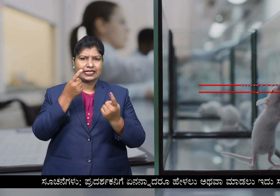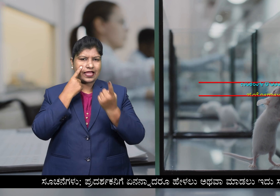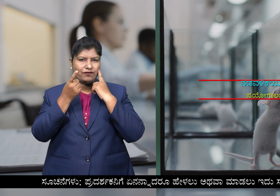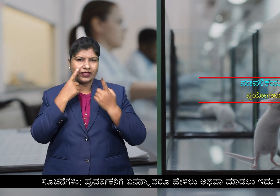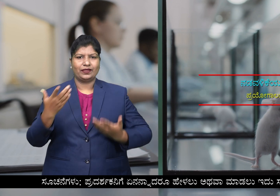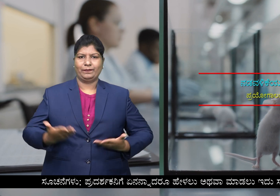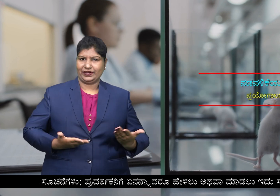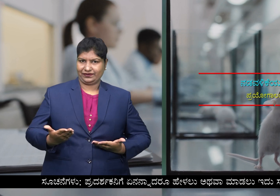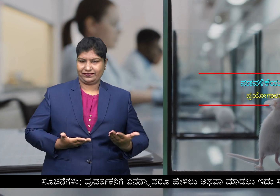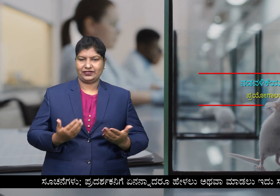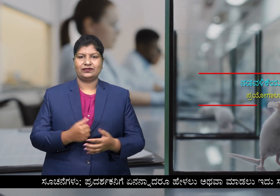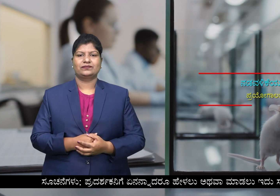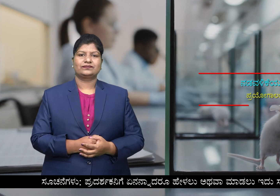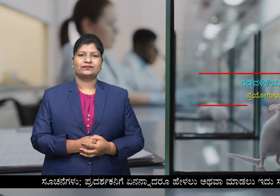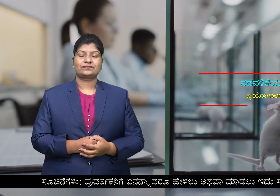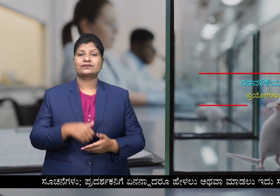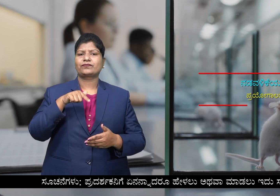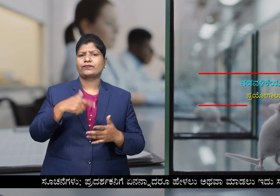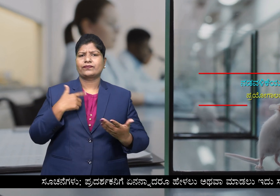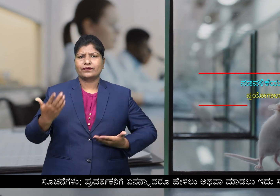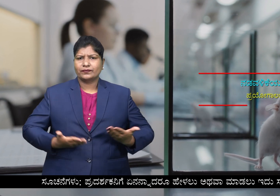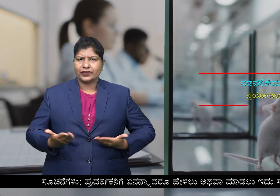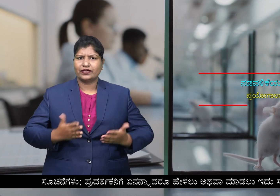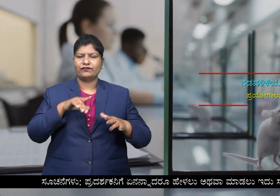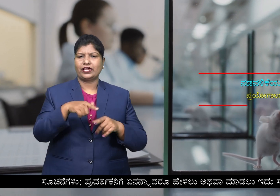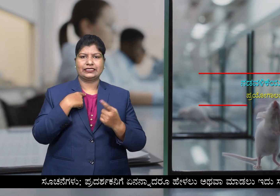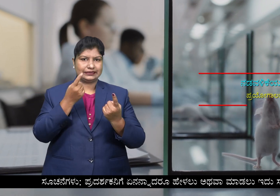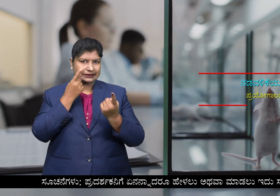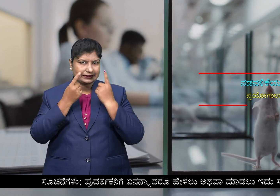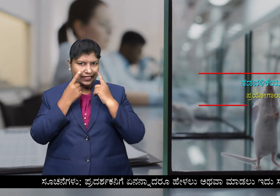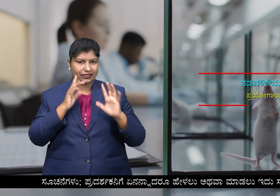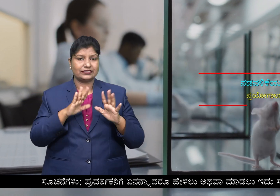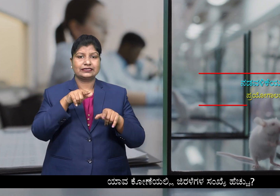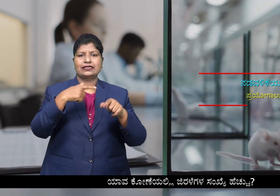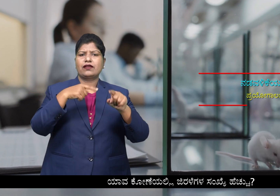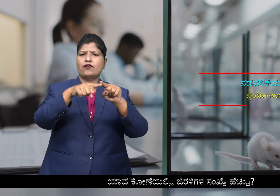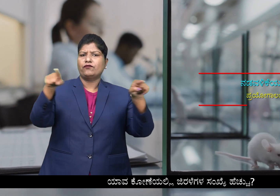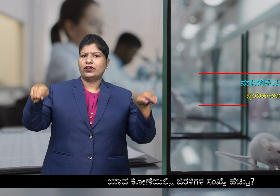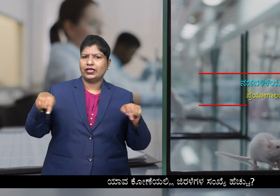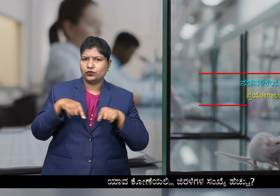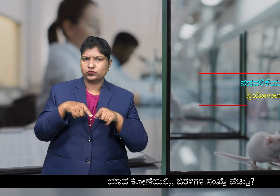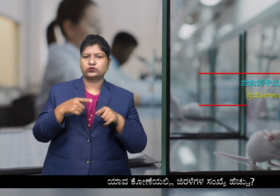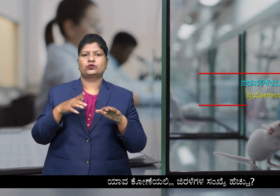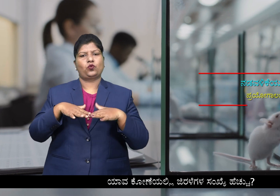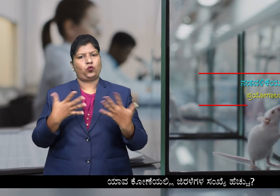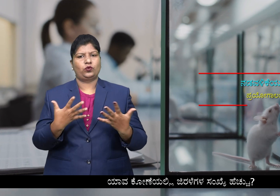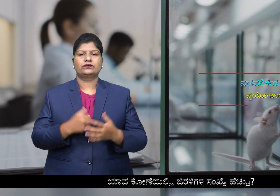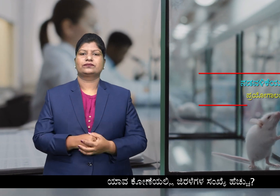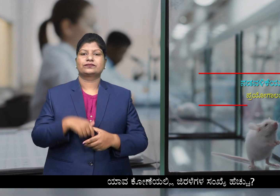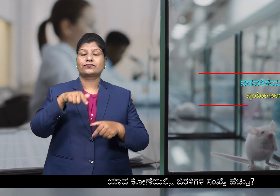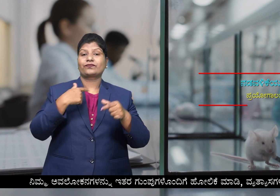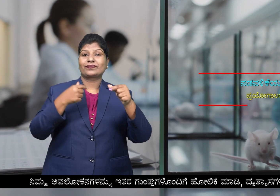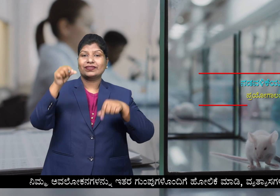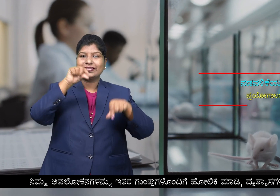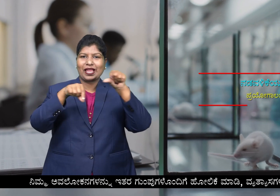ಸೂಚನೆಗಳು: ಪ್ರದರ್ಶಕನಿಗೆ ಏನನ್ನಾದರೂ ಹೇಳಲು ಅಥವಾ ಮಾಡಲು ಇದು ಸಂಕೇತವಾಗಿದೆ. ಯಾವ ಕೋಣೆಯಲ್ಲಿ ಜಿರಳೆಗಳ ಸಂಖ್ಯೆ